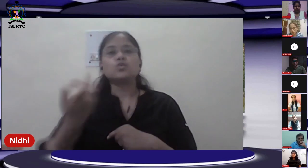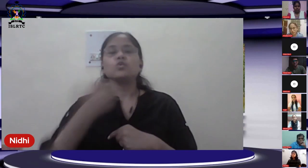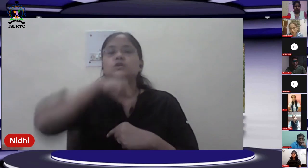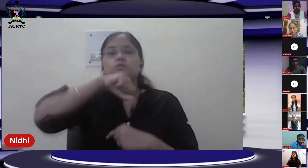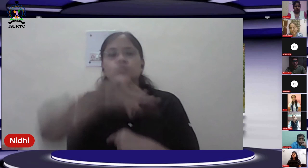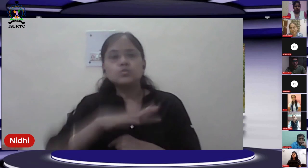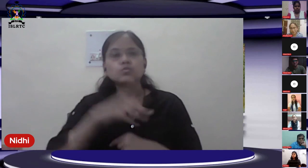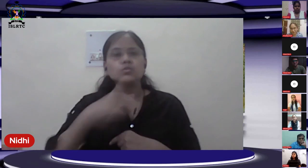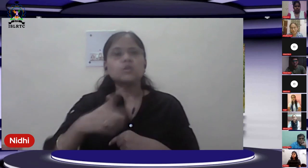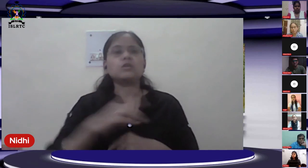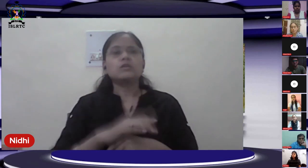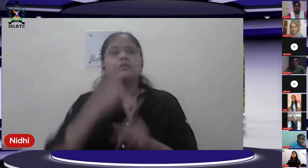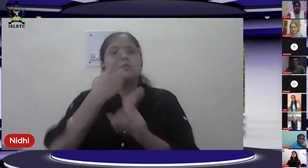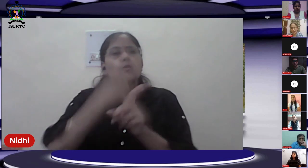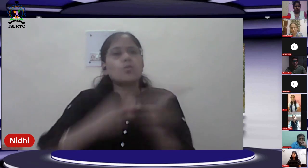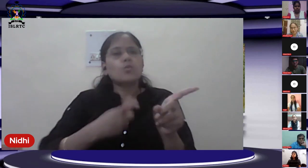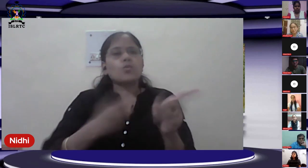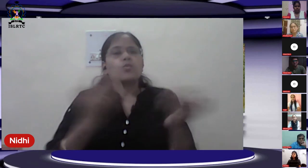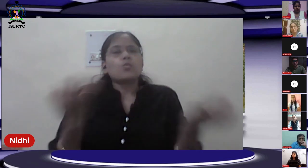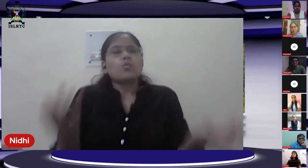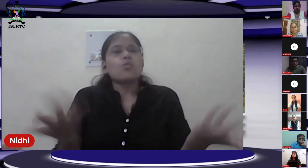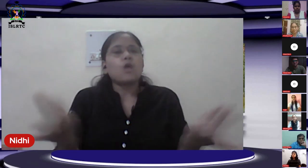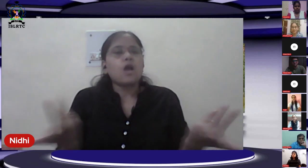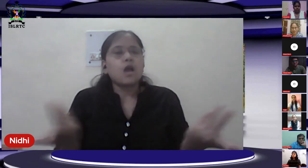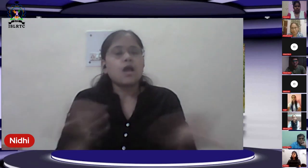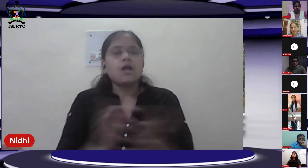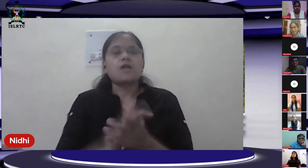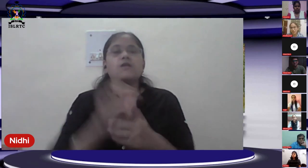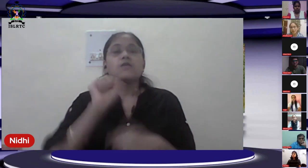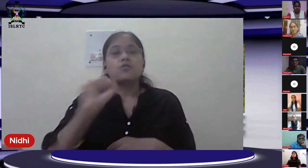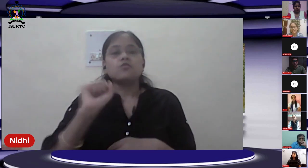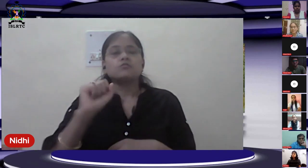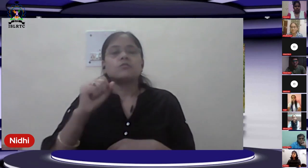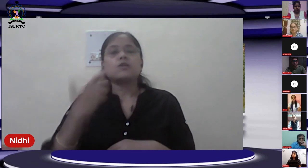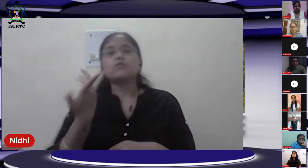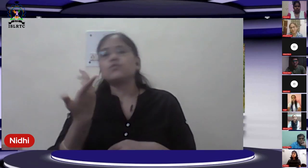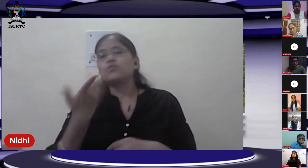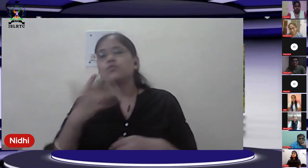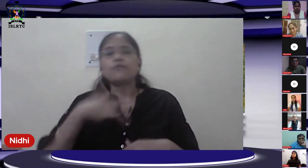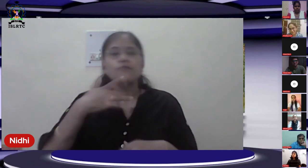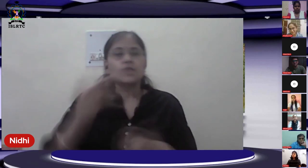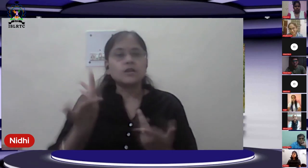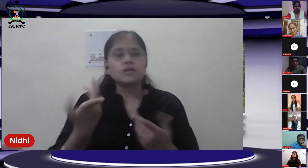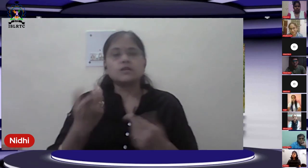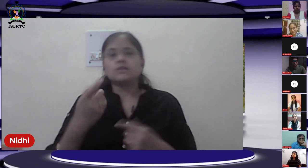जोड़ सकते हैं, आप क्या सोचते हैं, आप क्या समझते हैं, आप प्लीज अपने विचार हमारे पास रखिए।